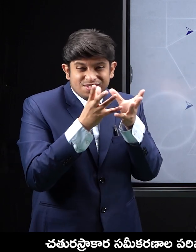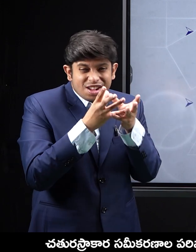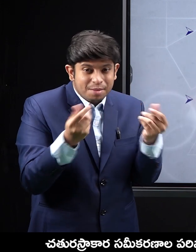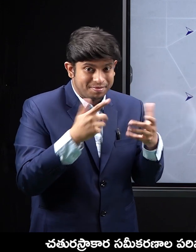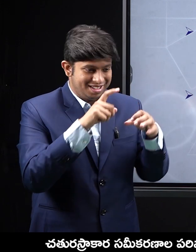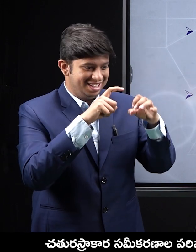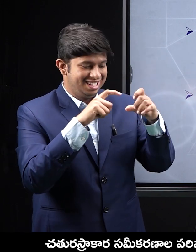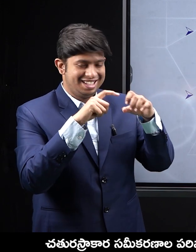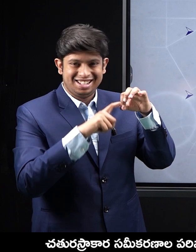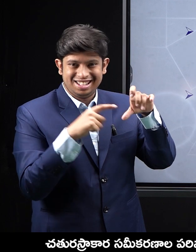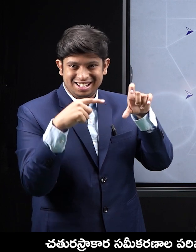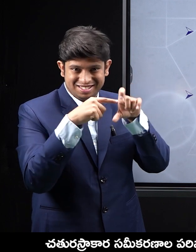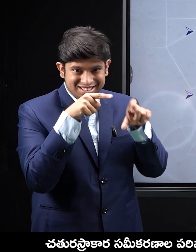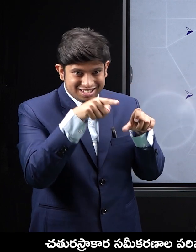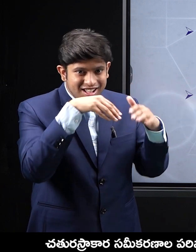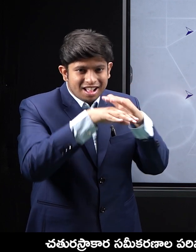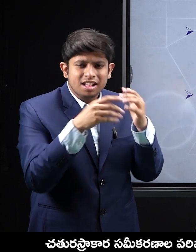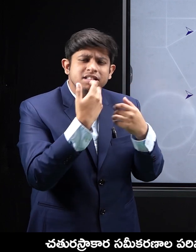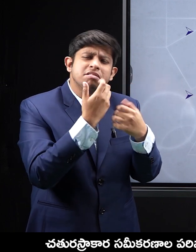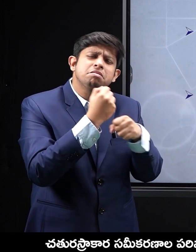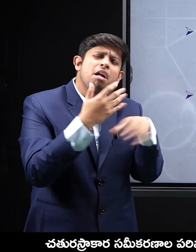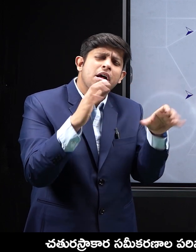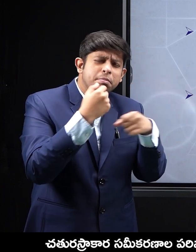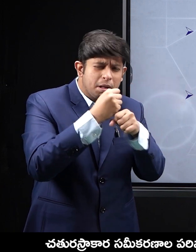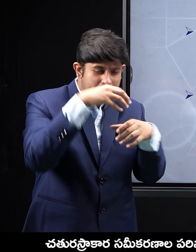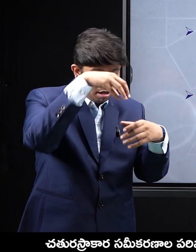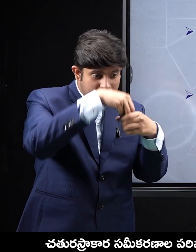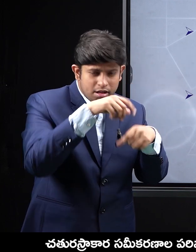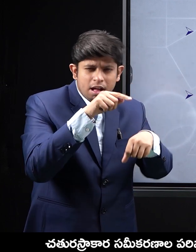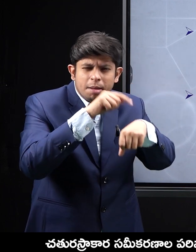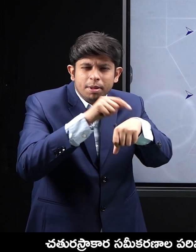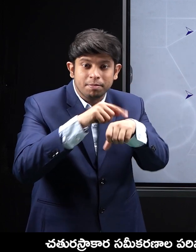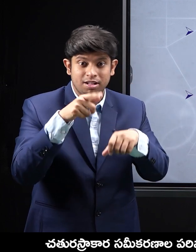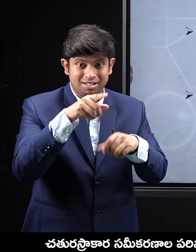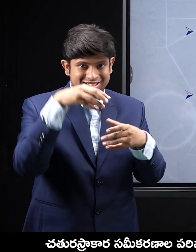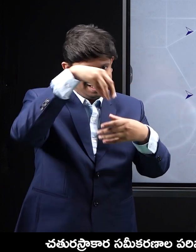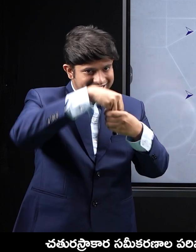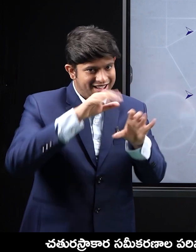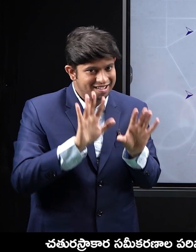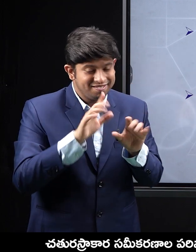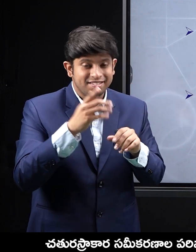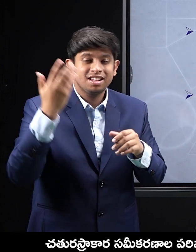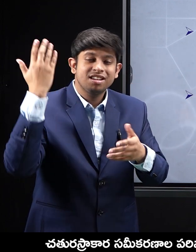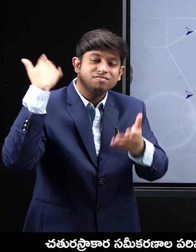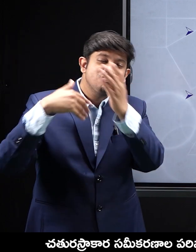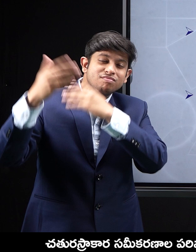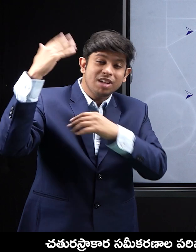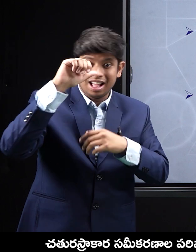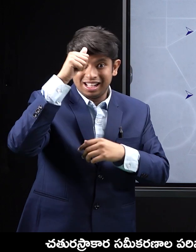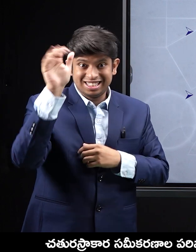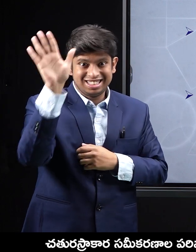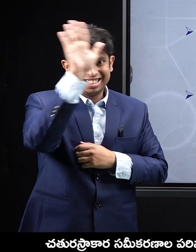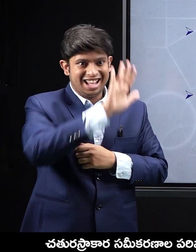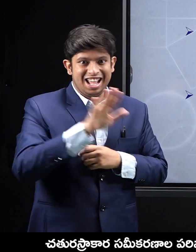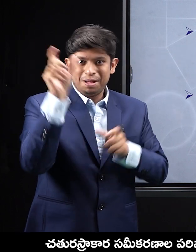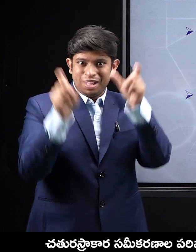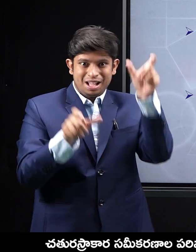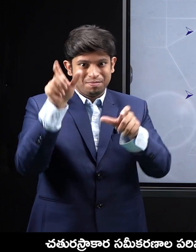చతురస్రాకార సమీకరణాల పరిష్కారం సాధారణ రూపంలో తరచుగా ప్రాచీన భారతీయ గణిత శాస్త్రజ్ఞులకు